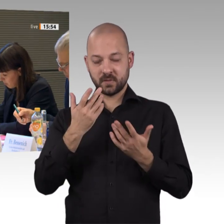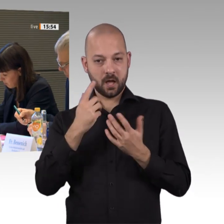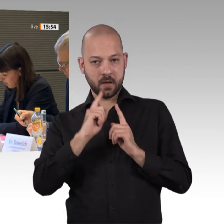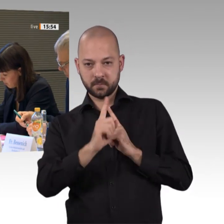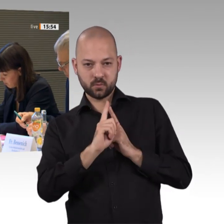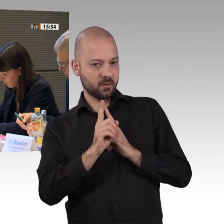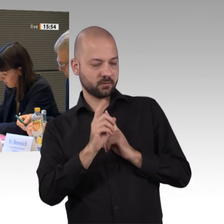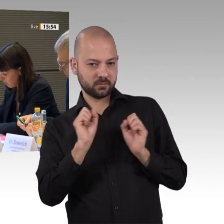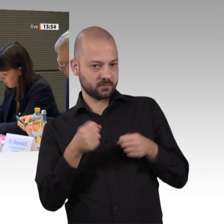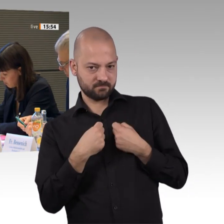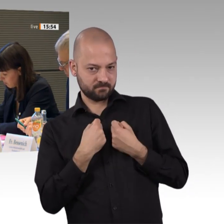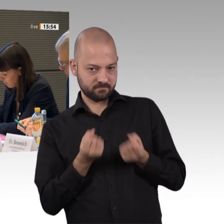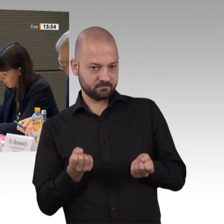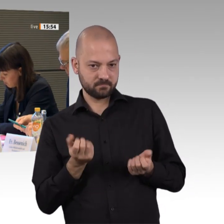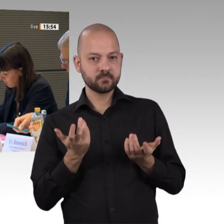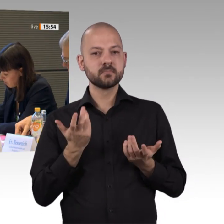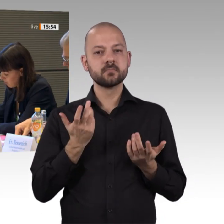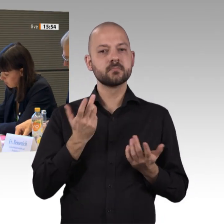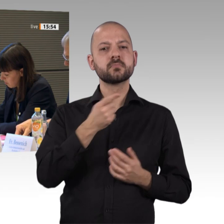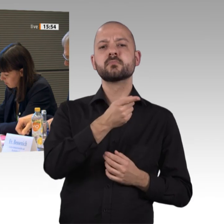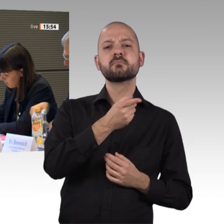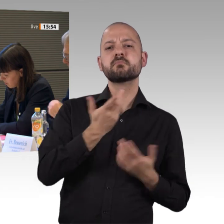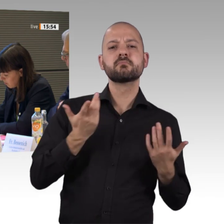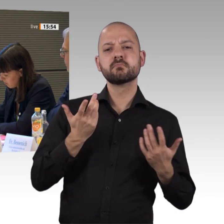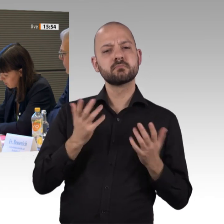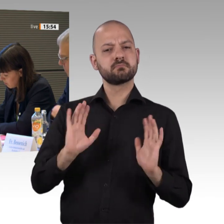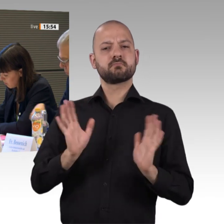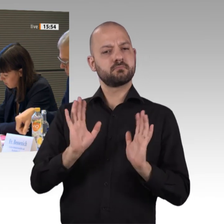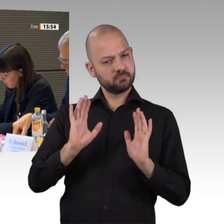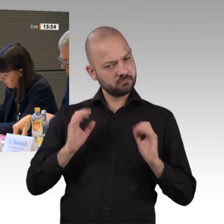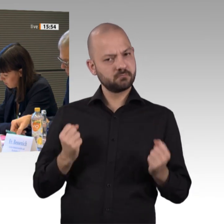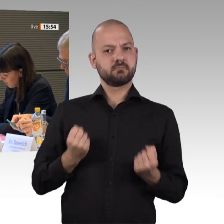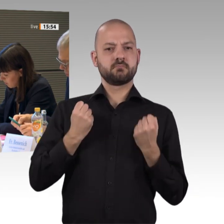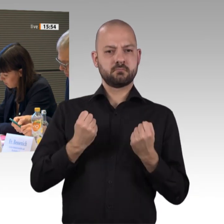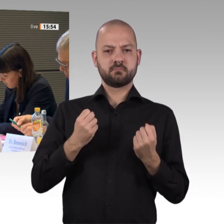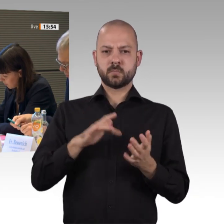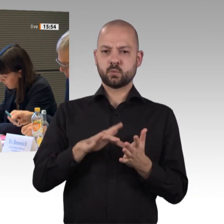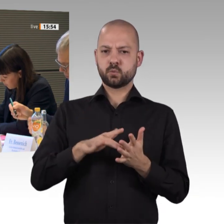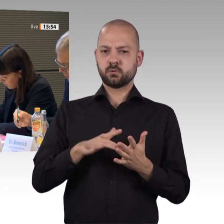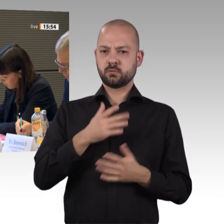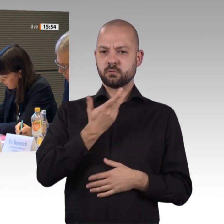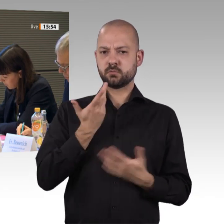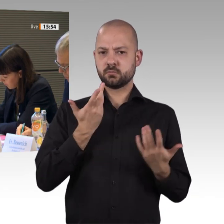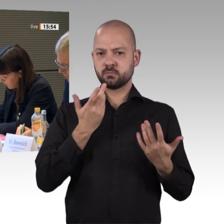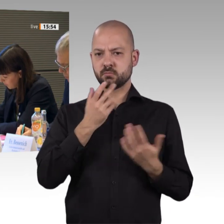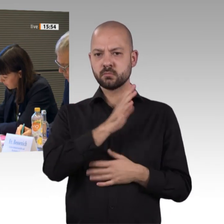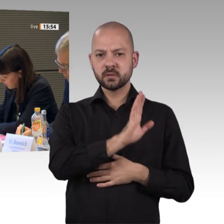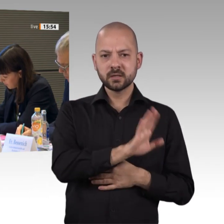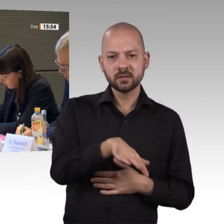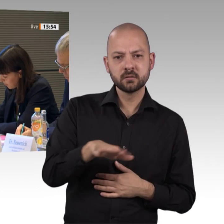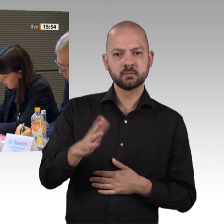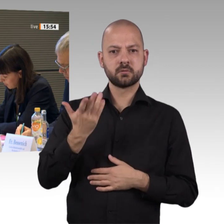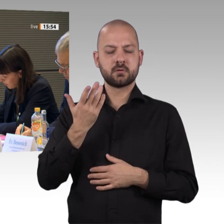Die konkrete Frage, wie sieht es mit der Versorgung von Pflegeheimplätzen in Deutschland aus, das ist regional sehr unterschiedlich, aber wir haben bereits Regionen in